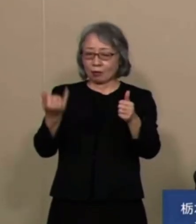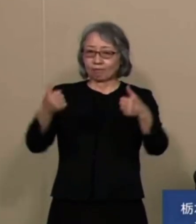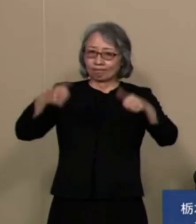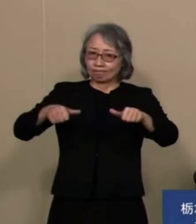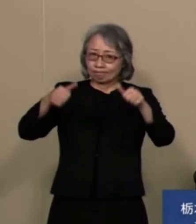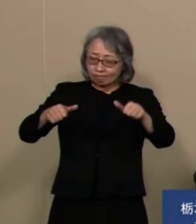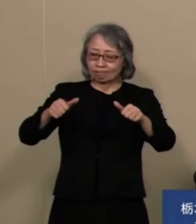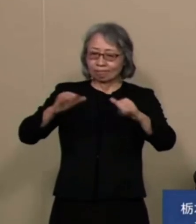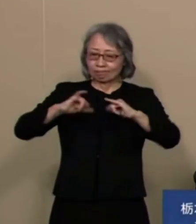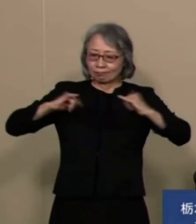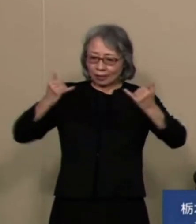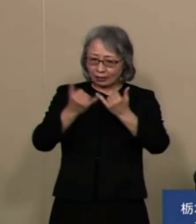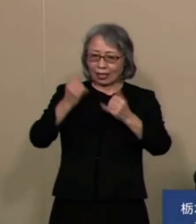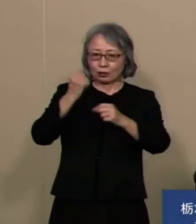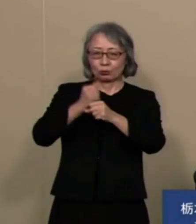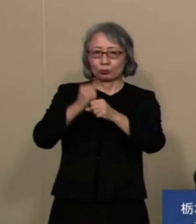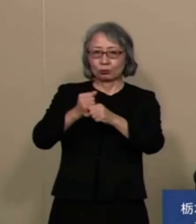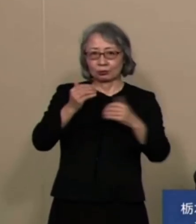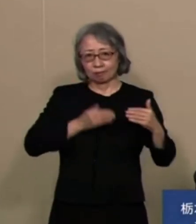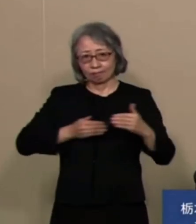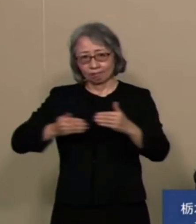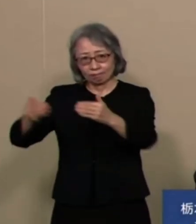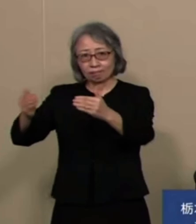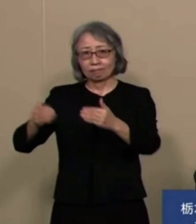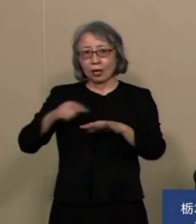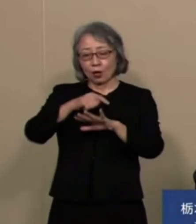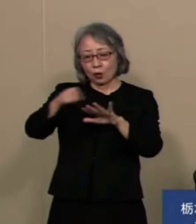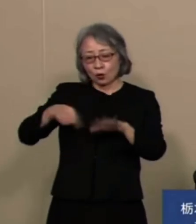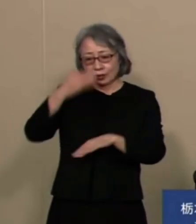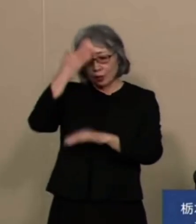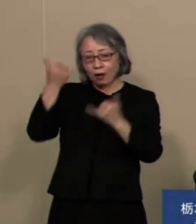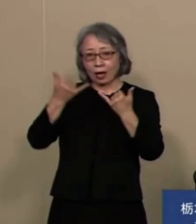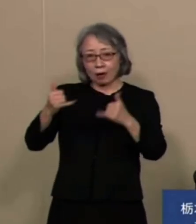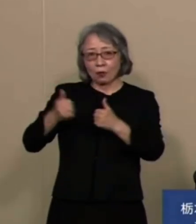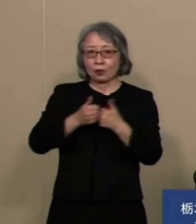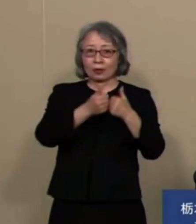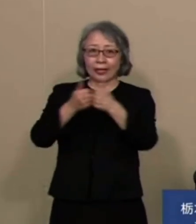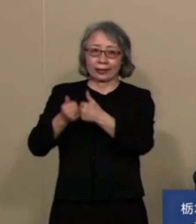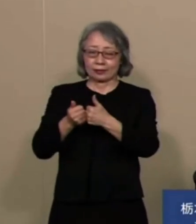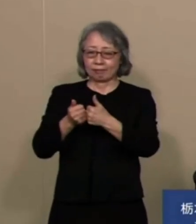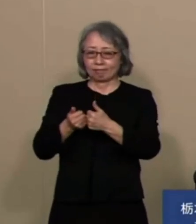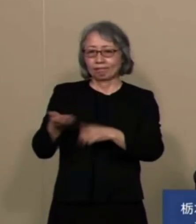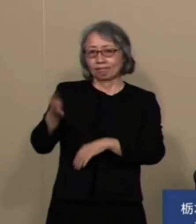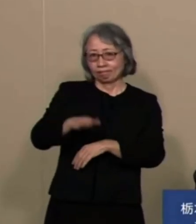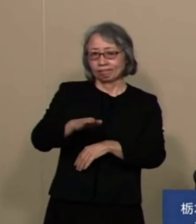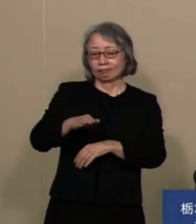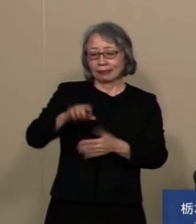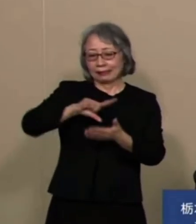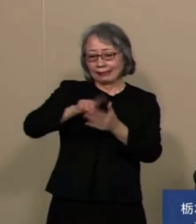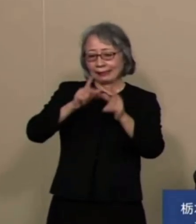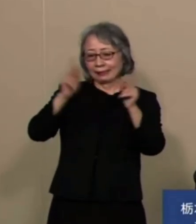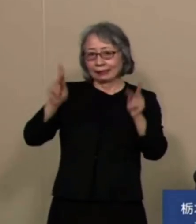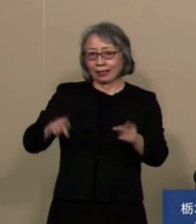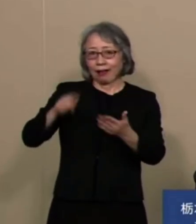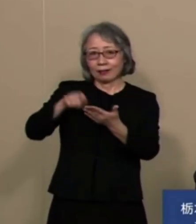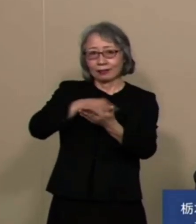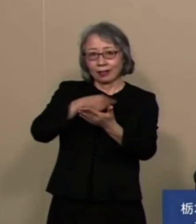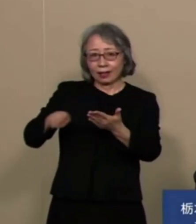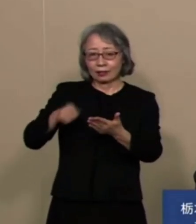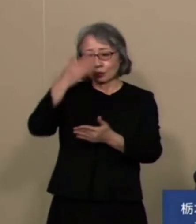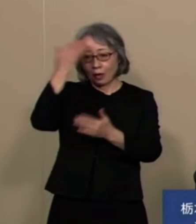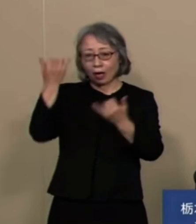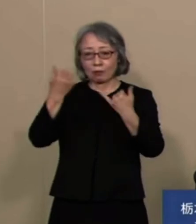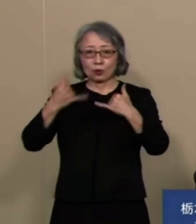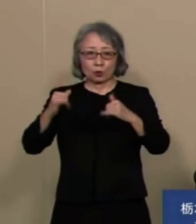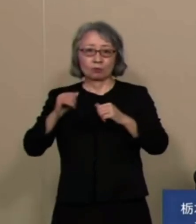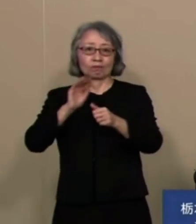男女が共に輝ける社会づりを進めるとともに土地に若者会議を立ち上げ地域課題の解決